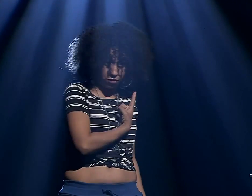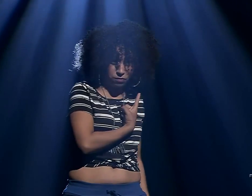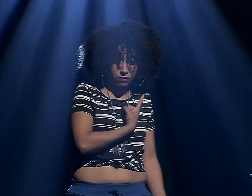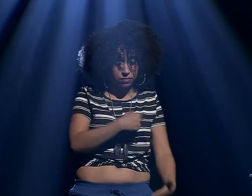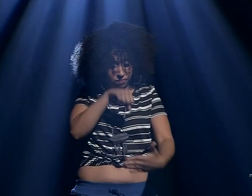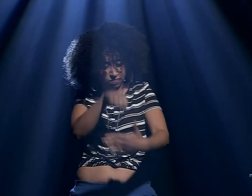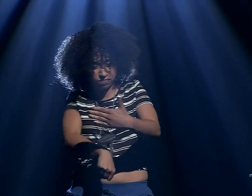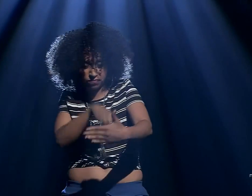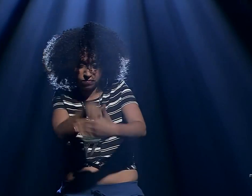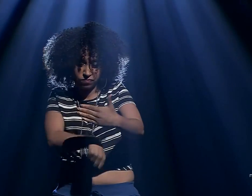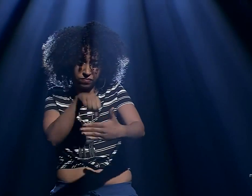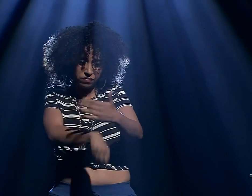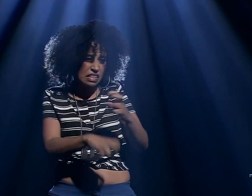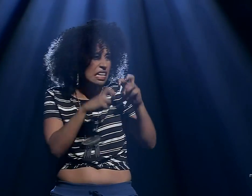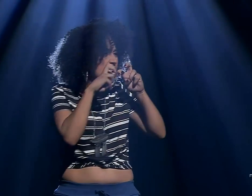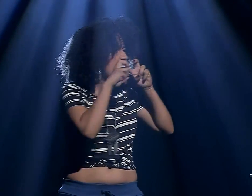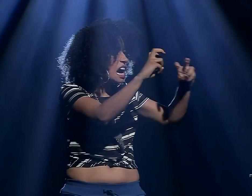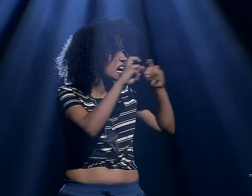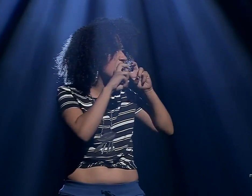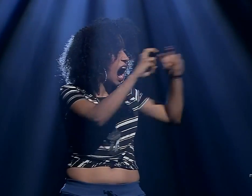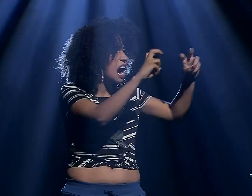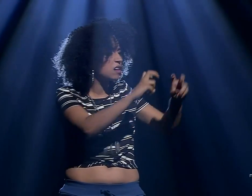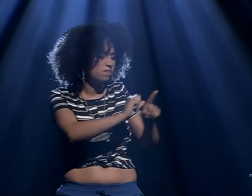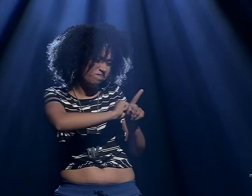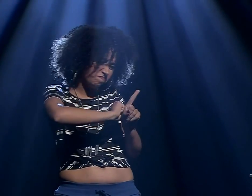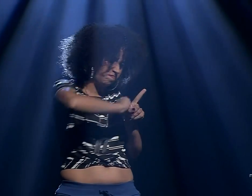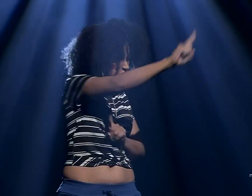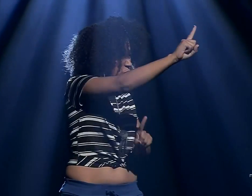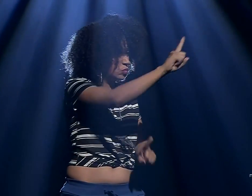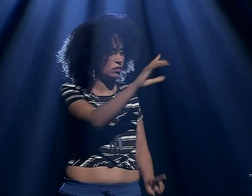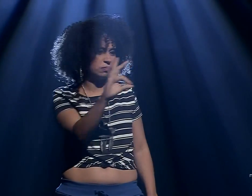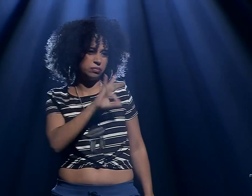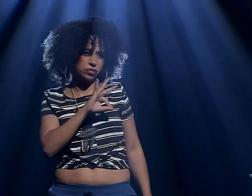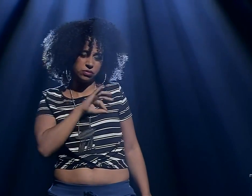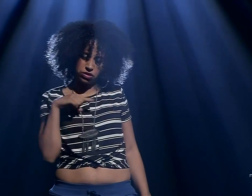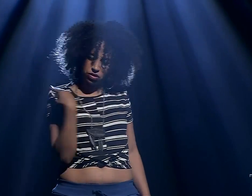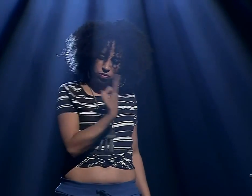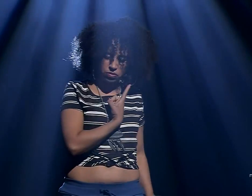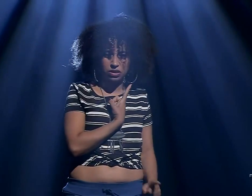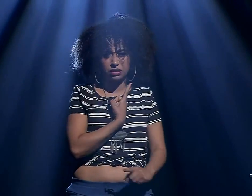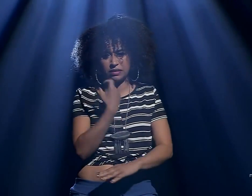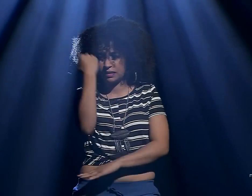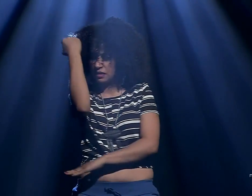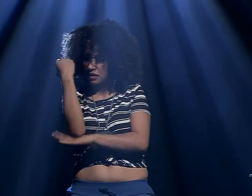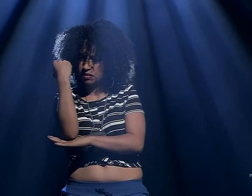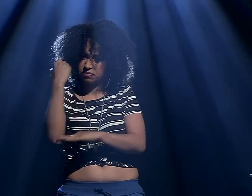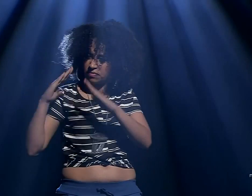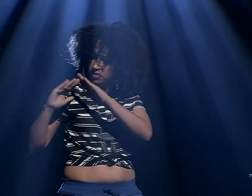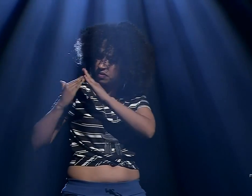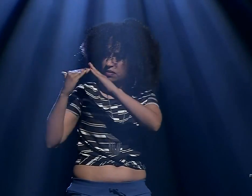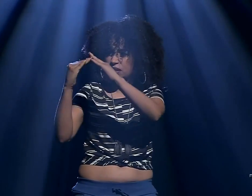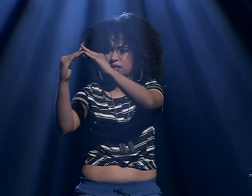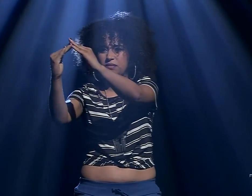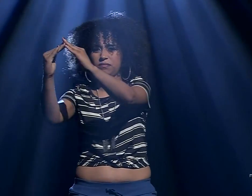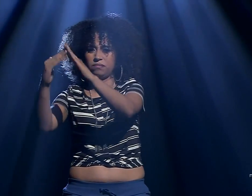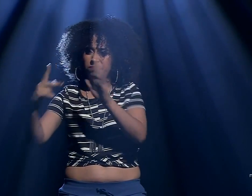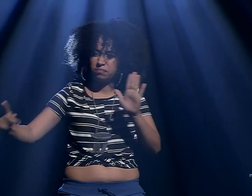é mas a luta continua e fora policiais somos resistentes ó tá vendo a